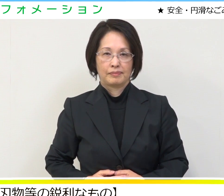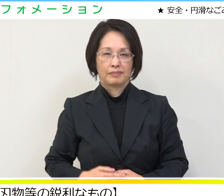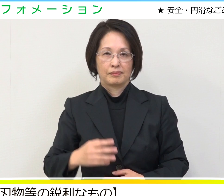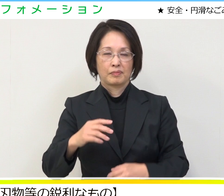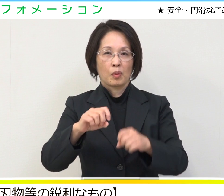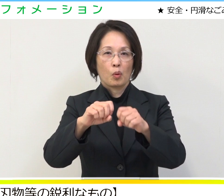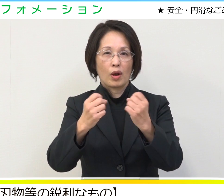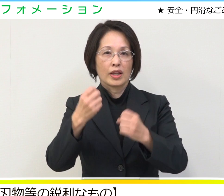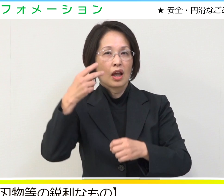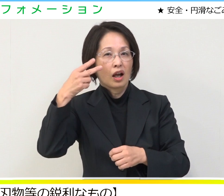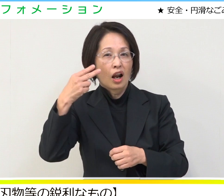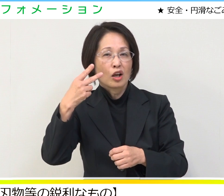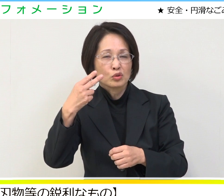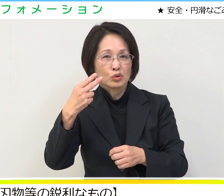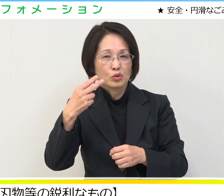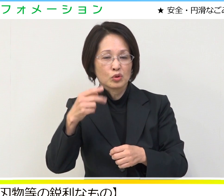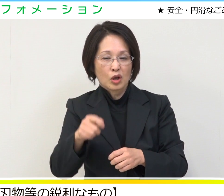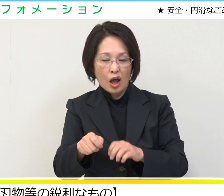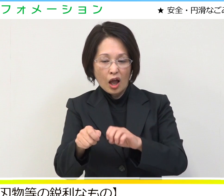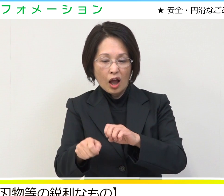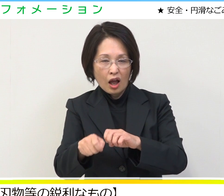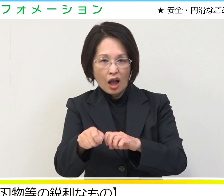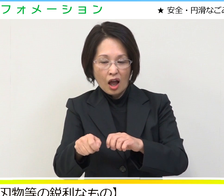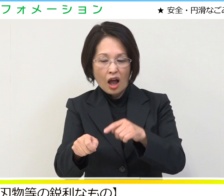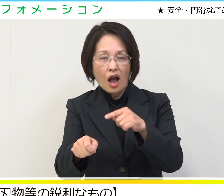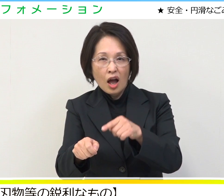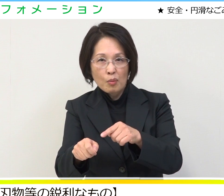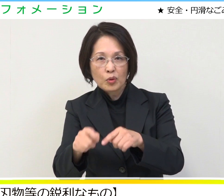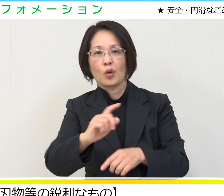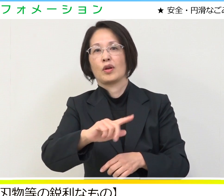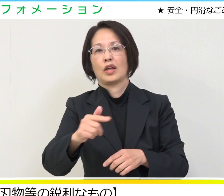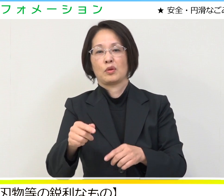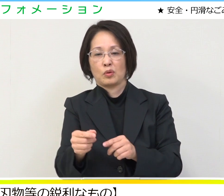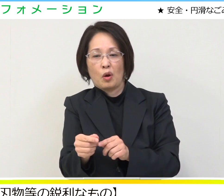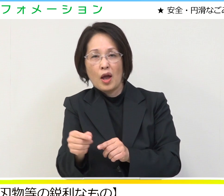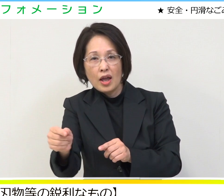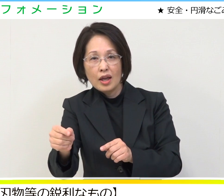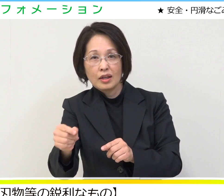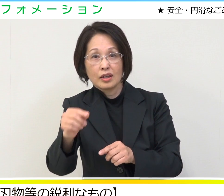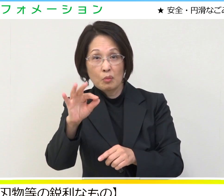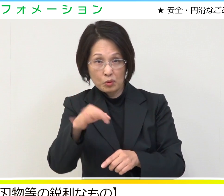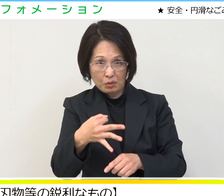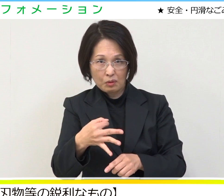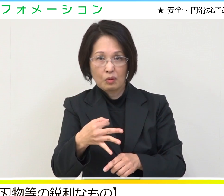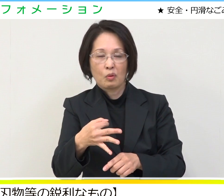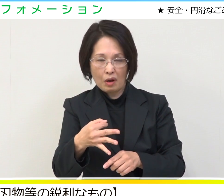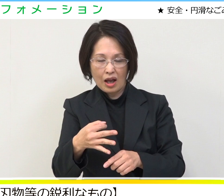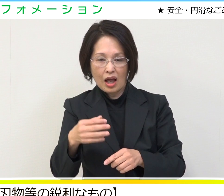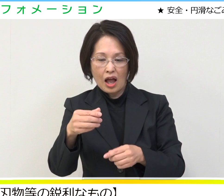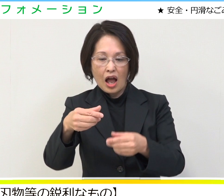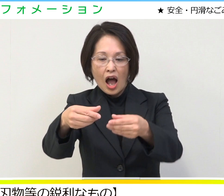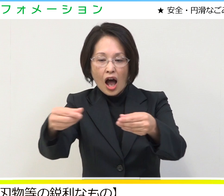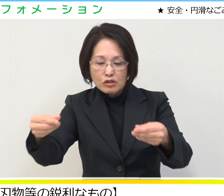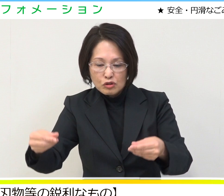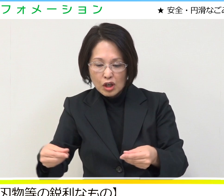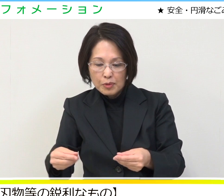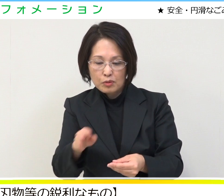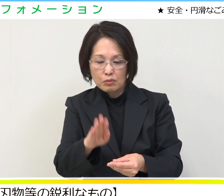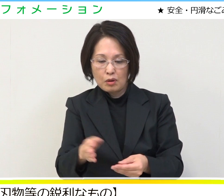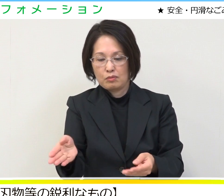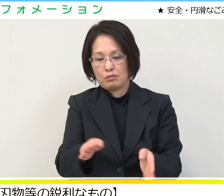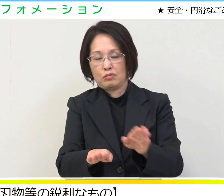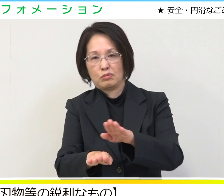割れたガラスや刃物などの鋭利なものは厚紙などで包んでから